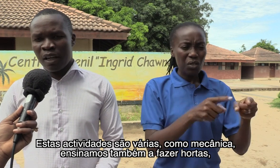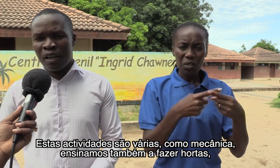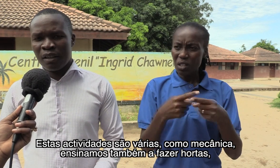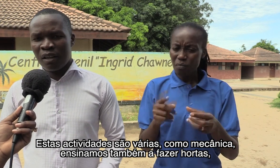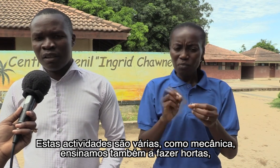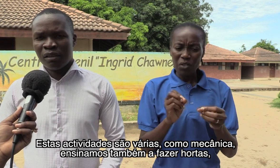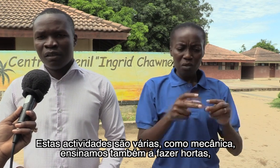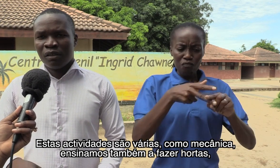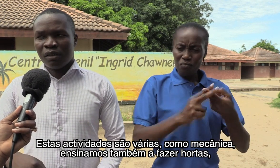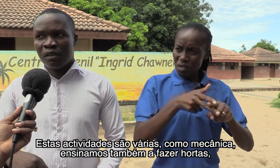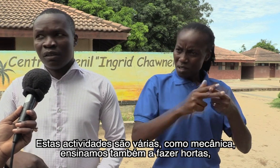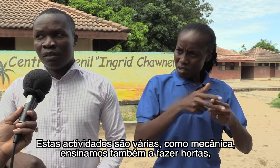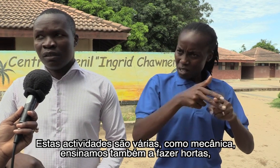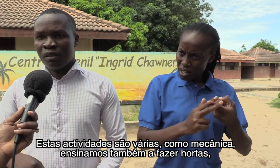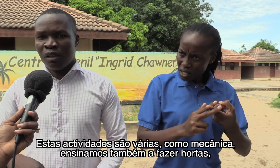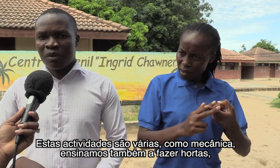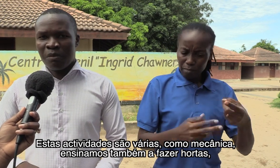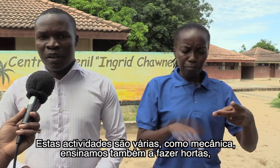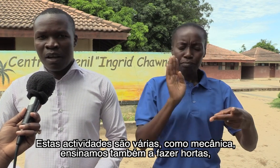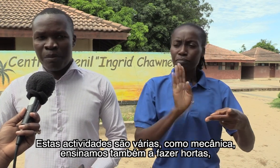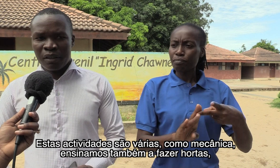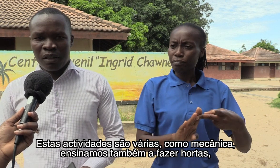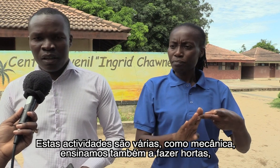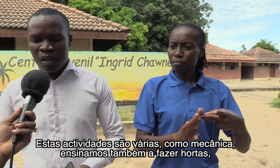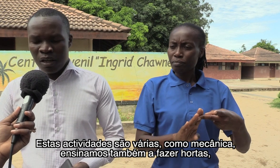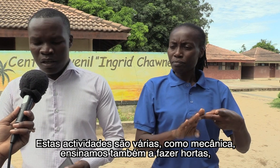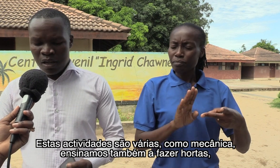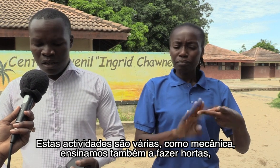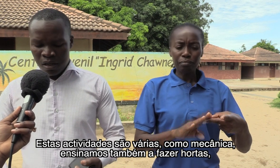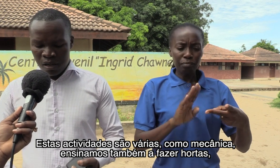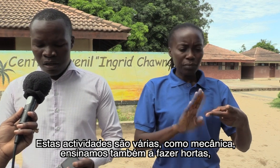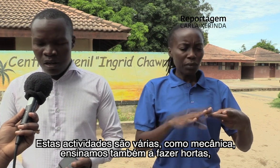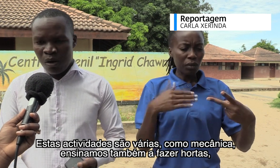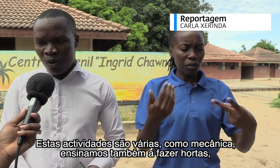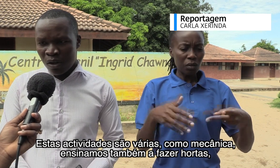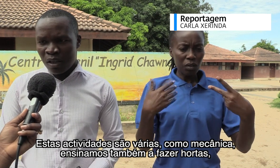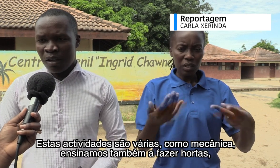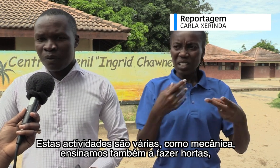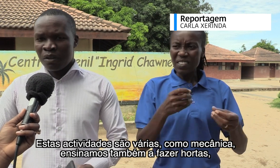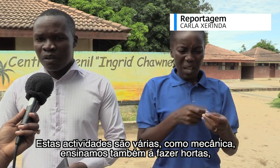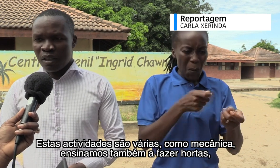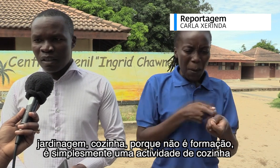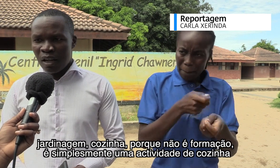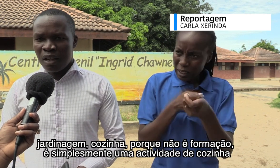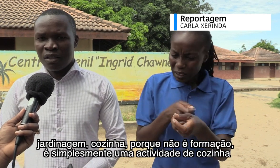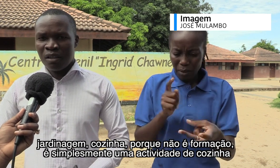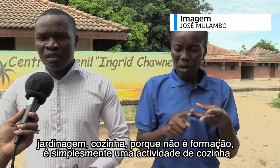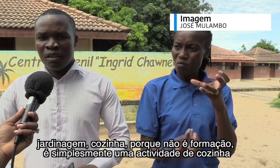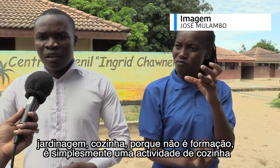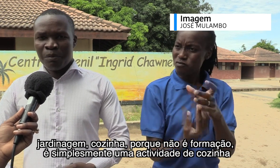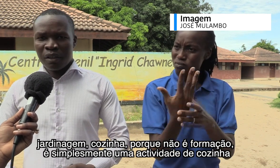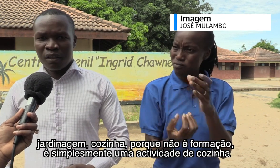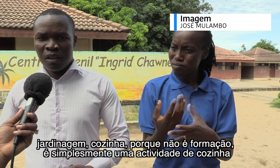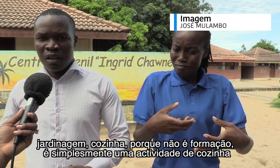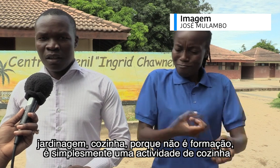mecânica, damos também a parte da horta, jardinagem,